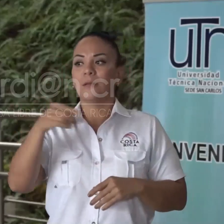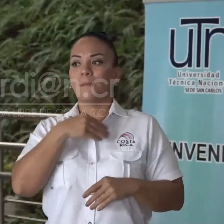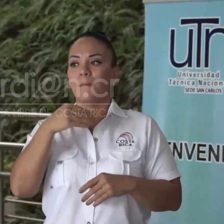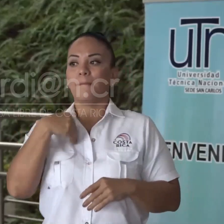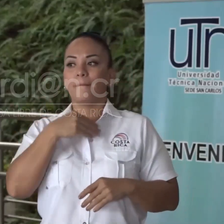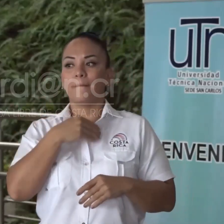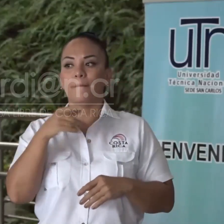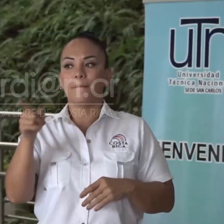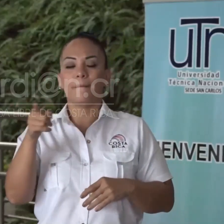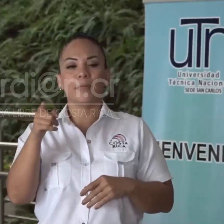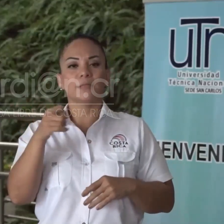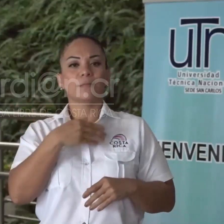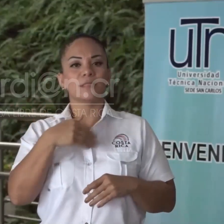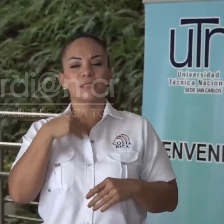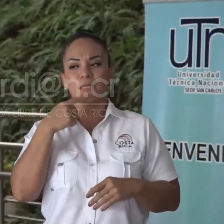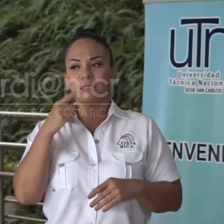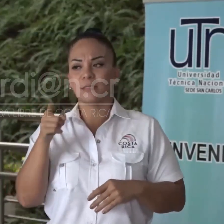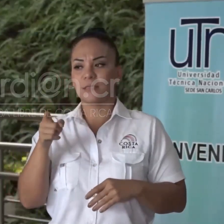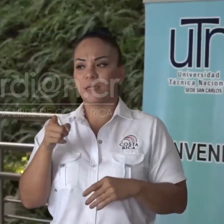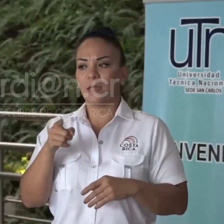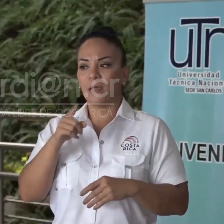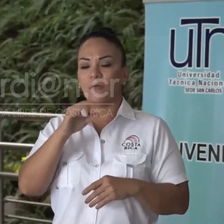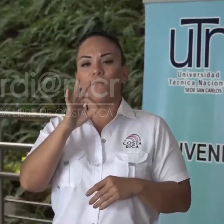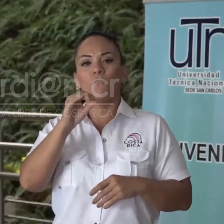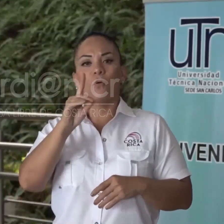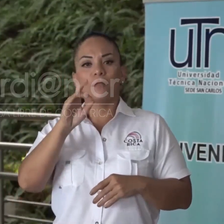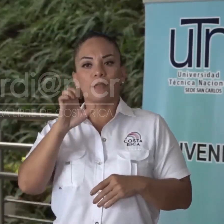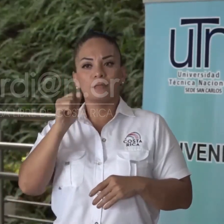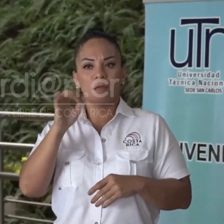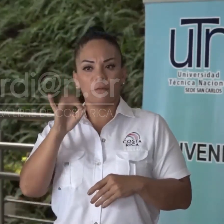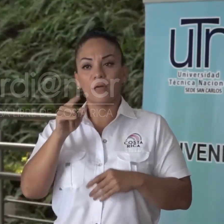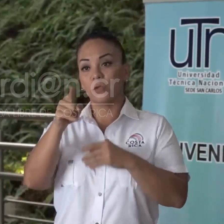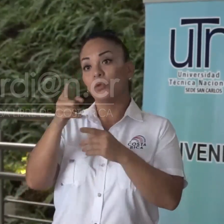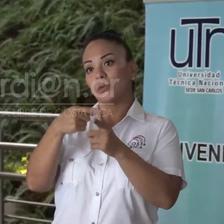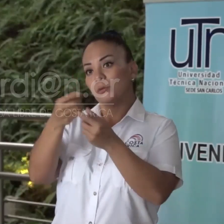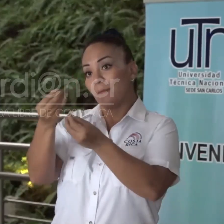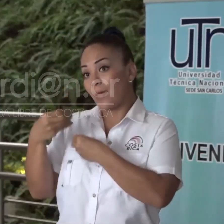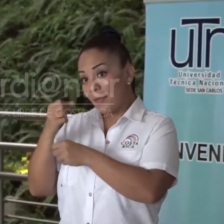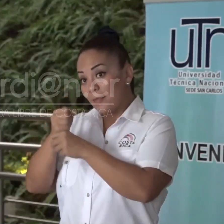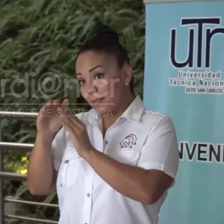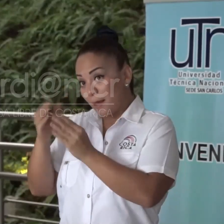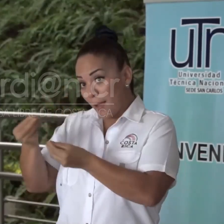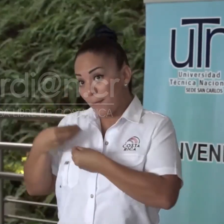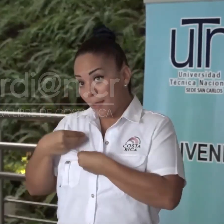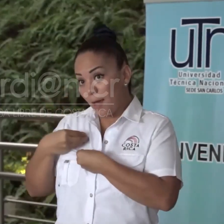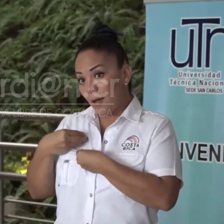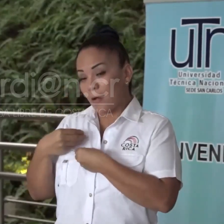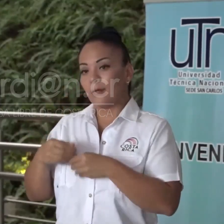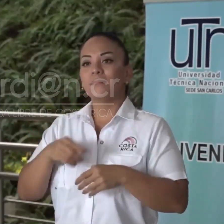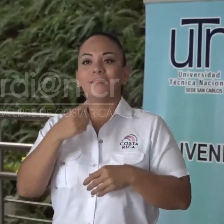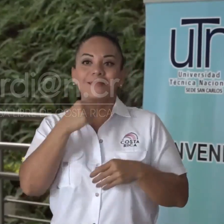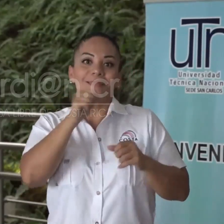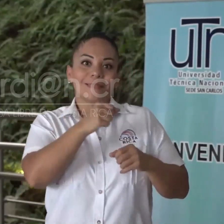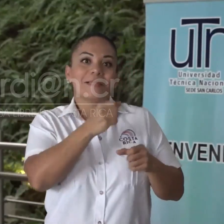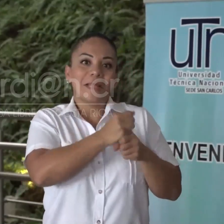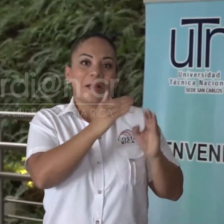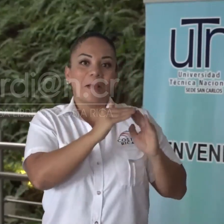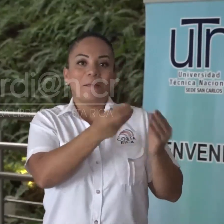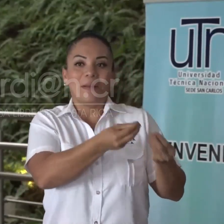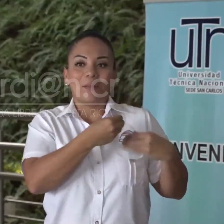Es de trabajo de FODESAF. ¿Usted me deja llevarme la tarea? De acuerdo, más bien la tarea me la dieron a